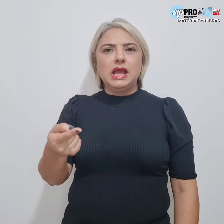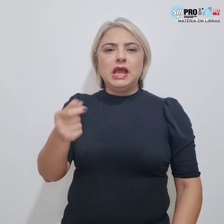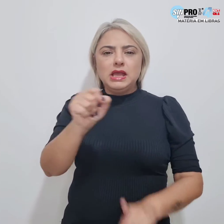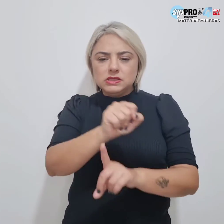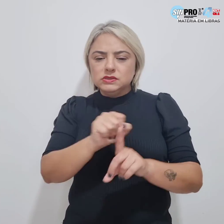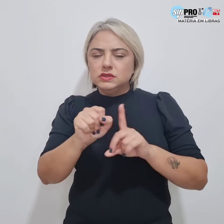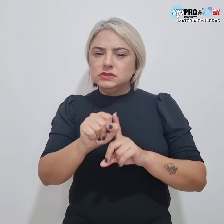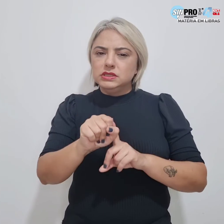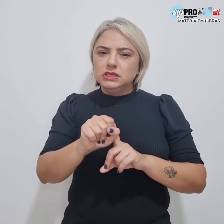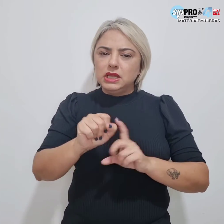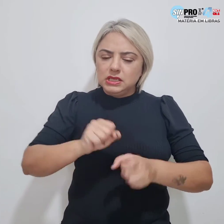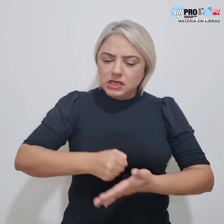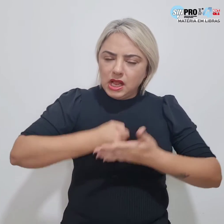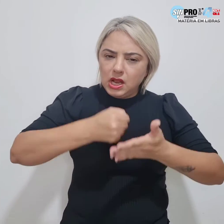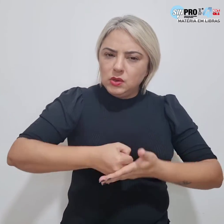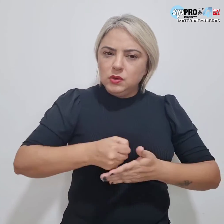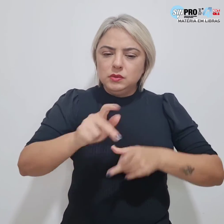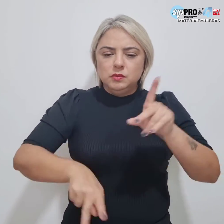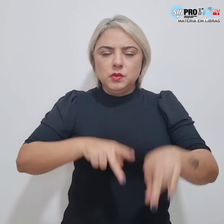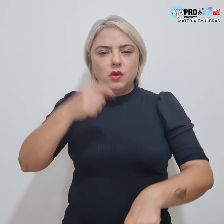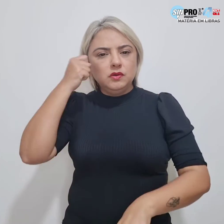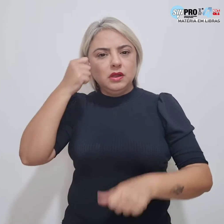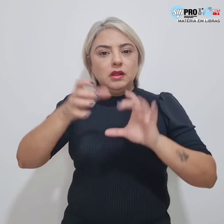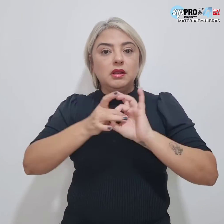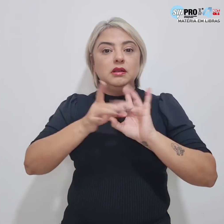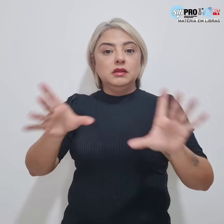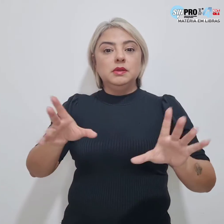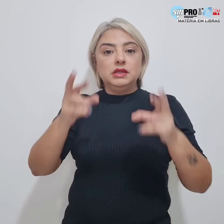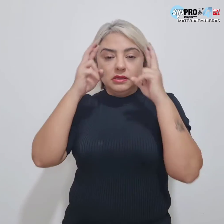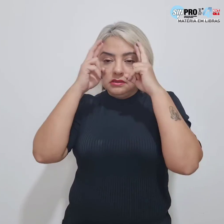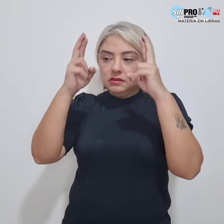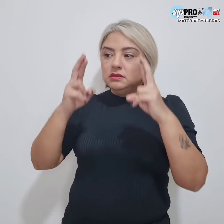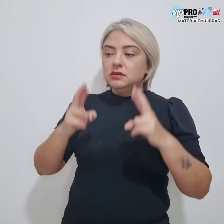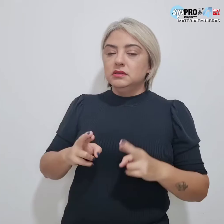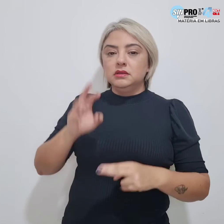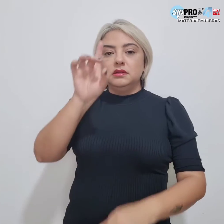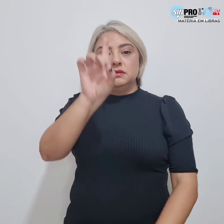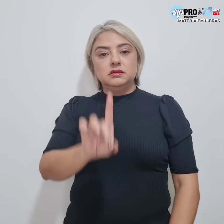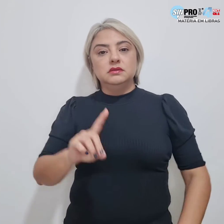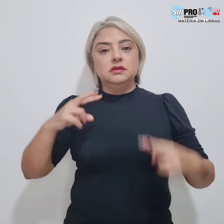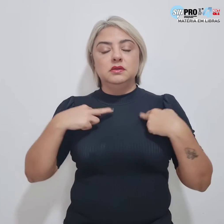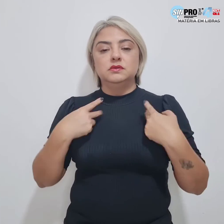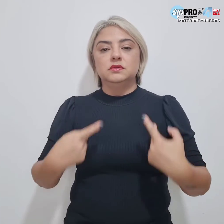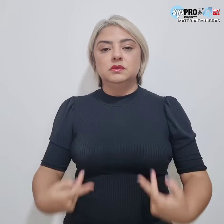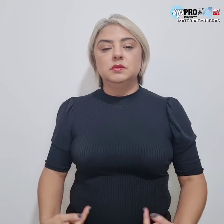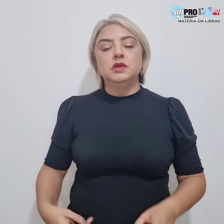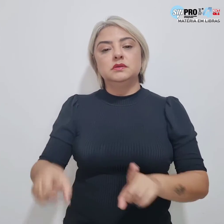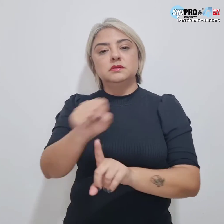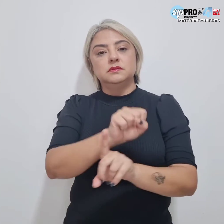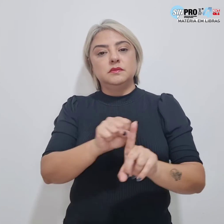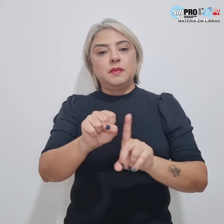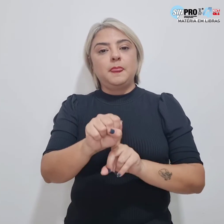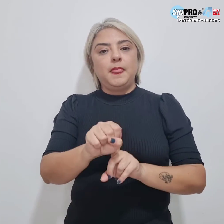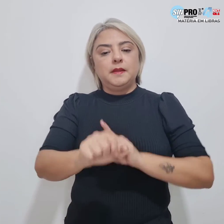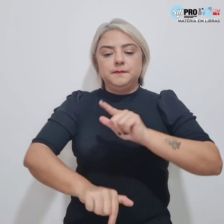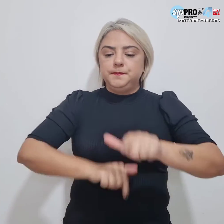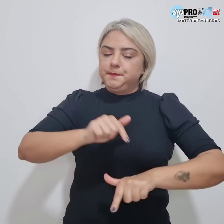luta do povo negro pela liberdade, pelo respeito, pelos direitos humanos, sociais e